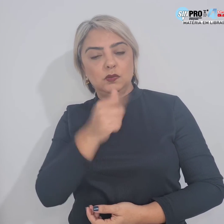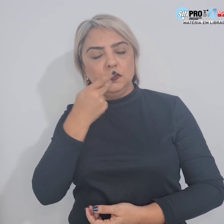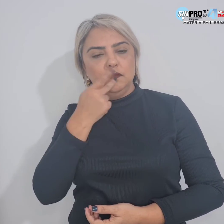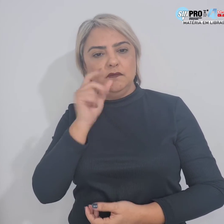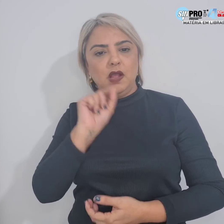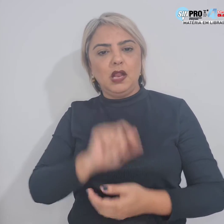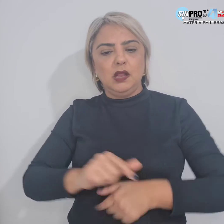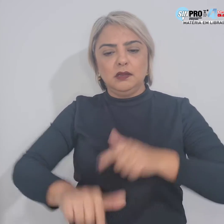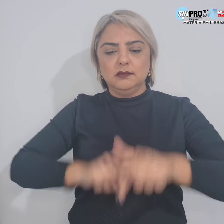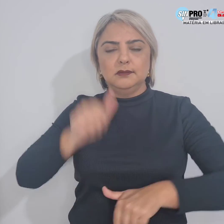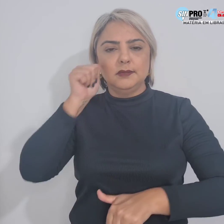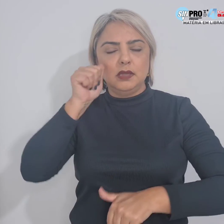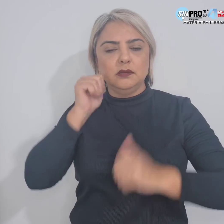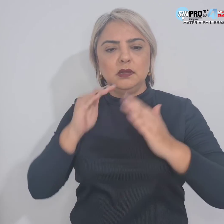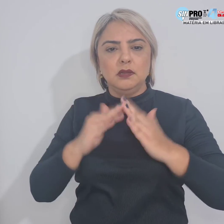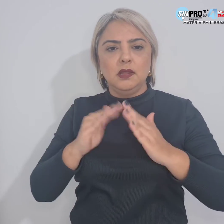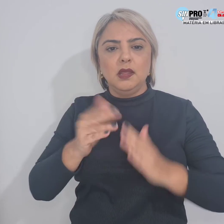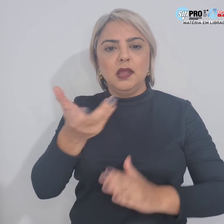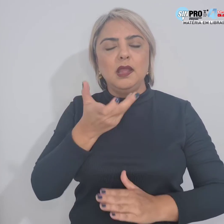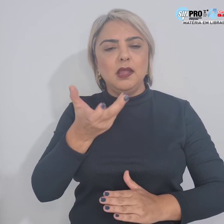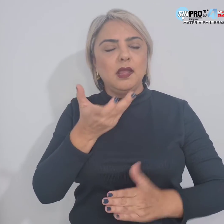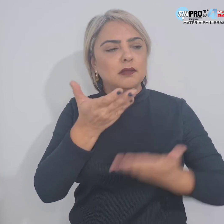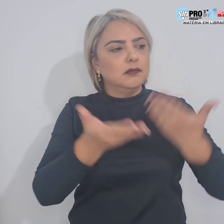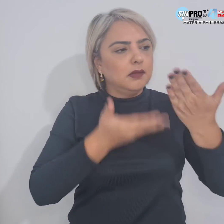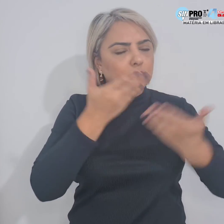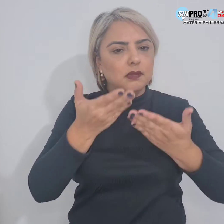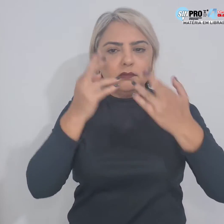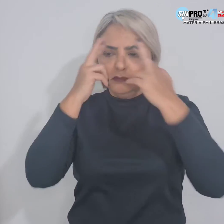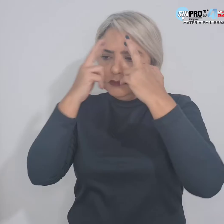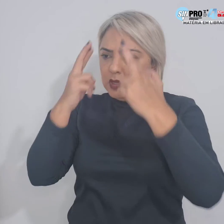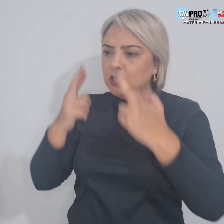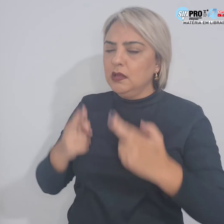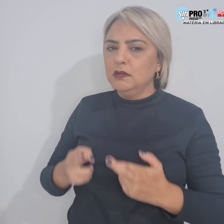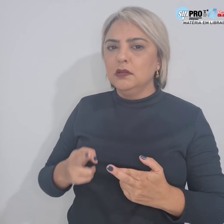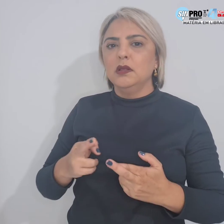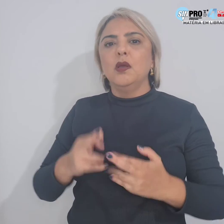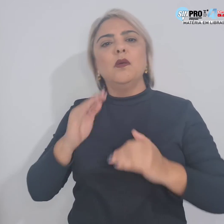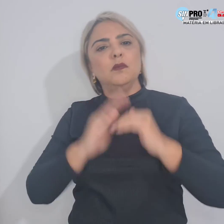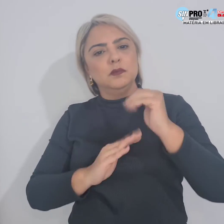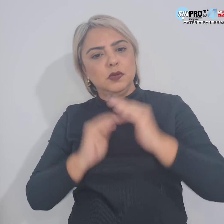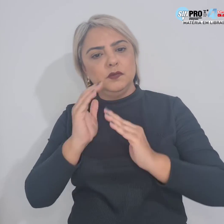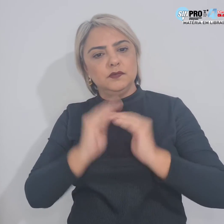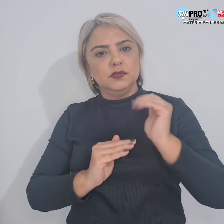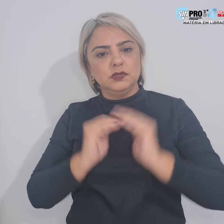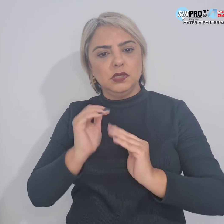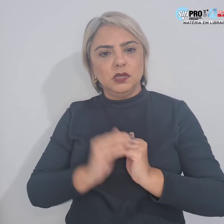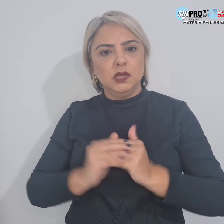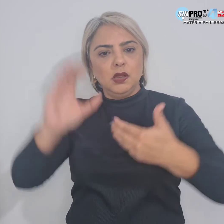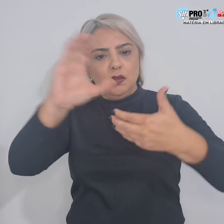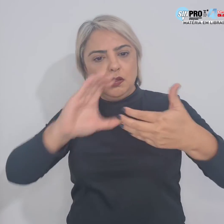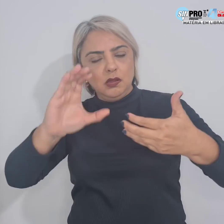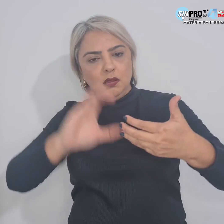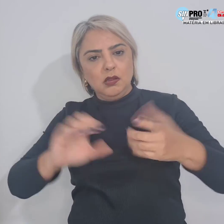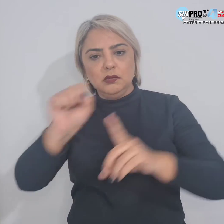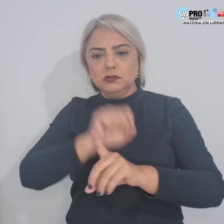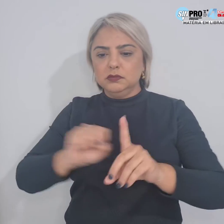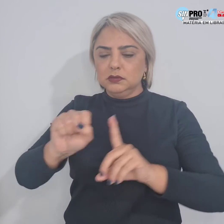que a trabalhadora doméstica quer ser tratada e respeitada como profissional, como categoria da classe